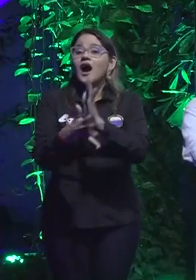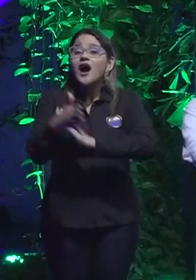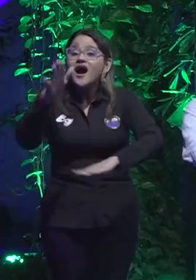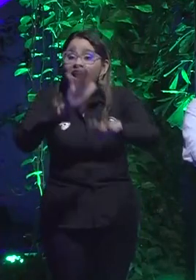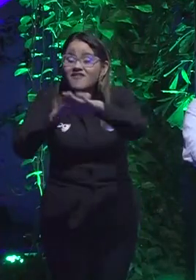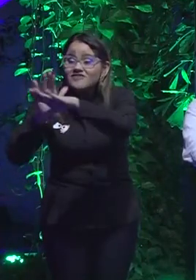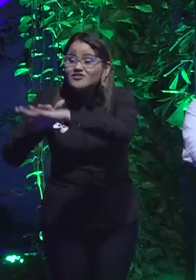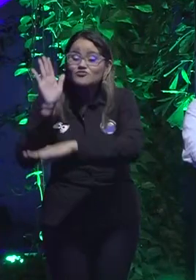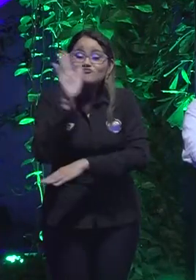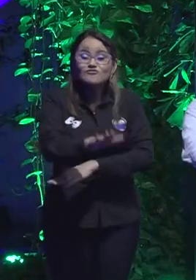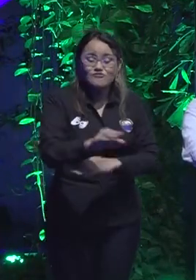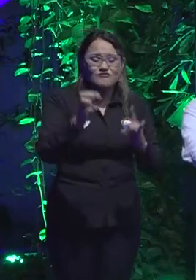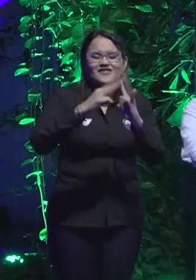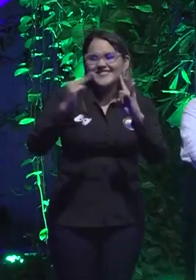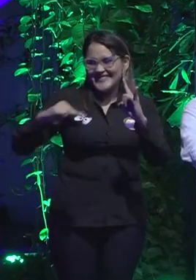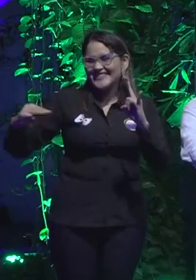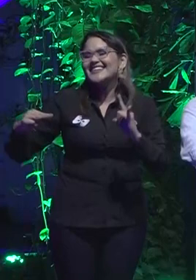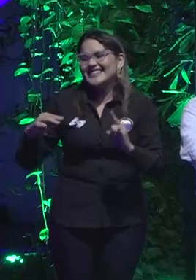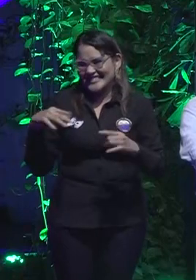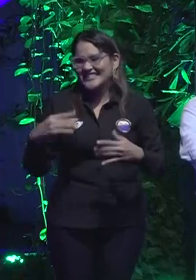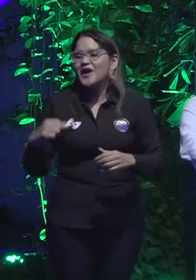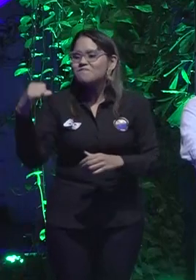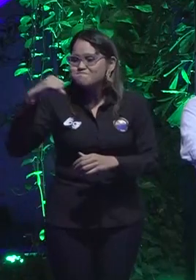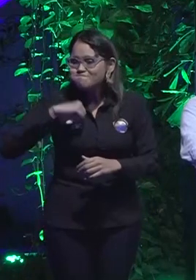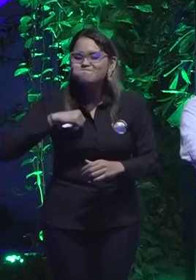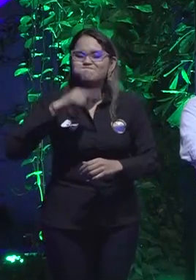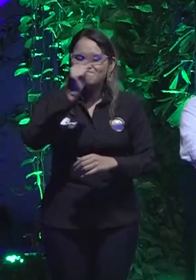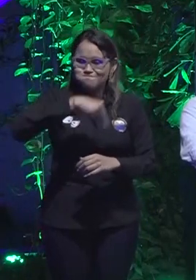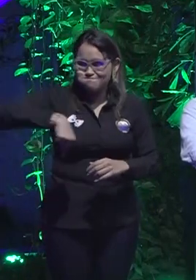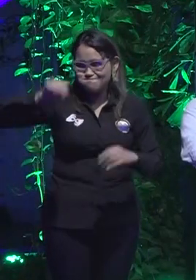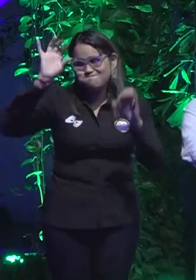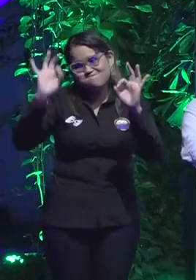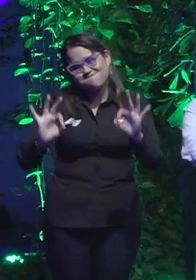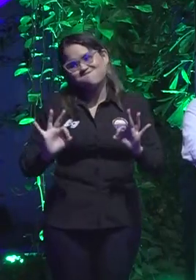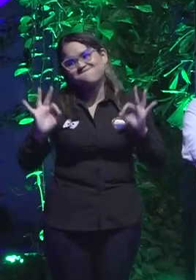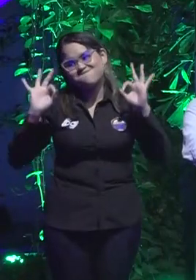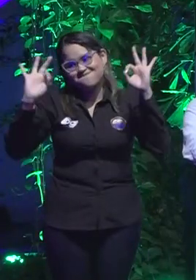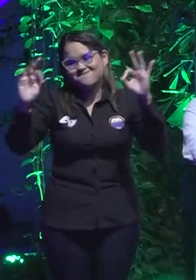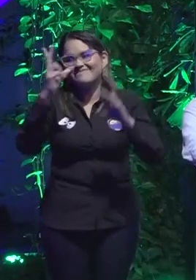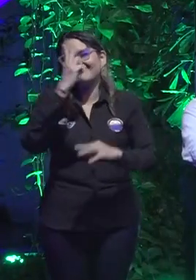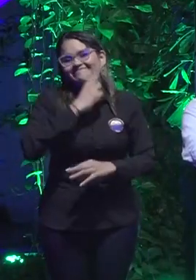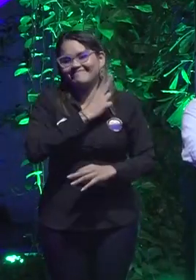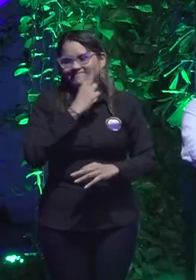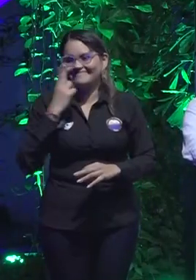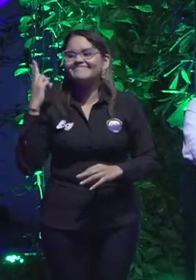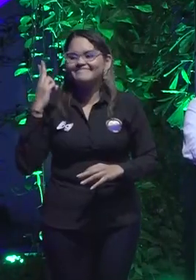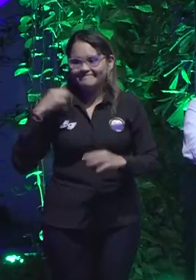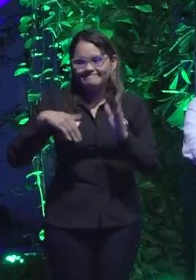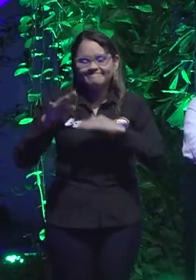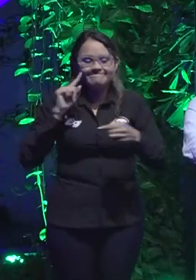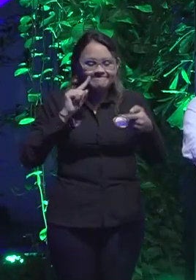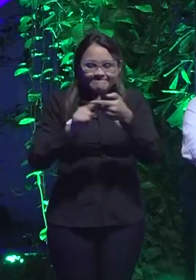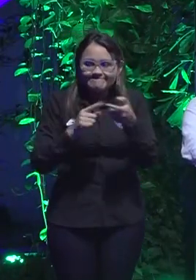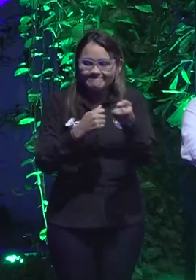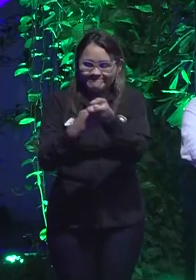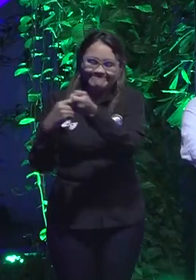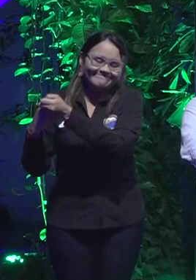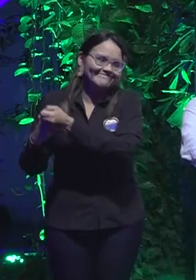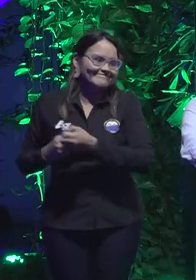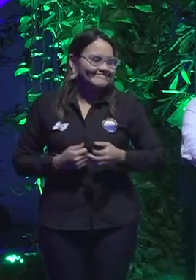que la Universidad del Magdalena ha obtenido formalmente la acreditación ASEO de universidad comprometida. Mi más sincera enhorabuena a todo